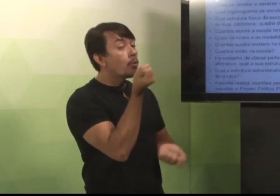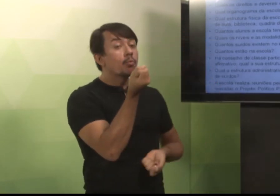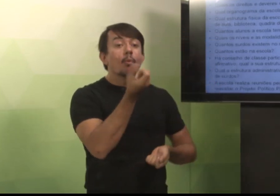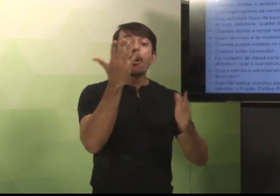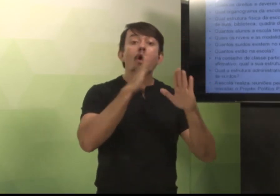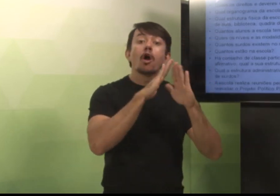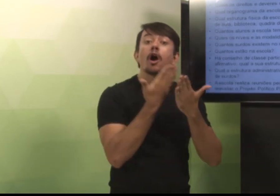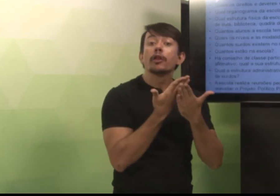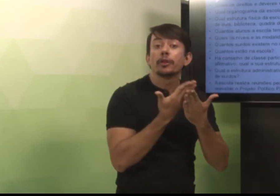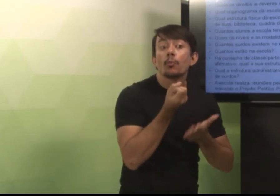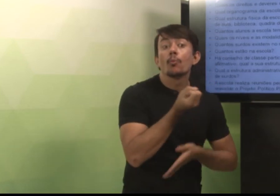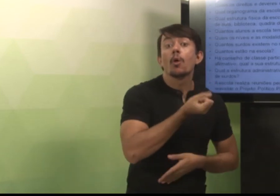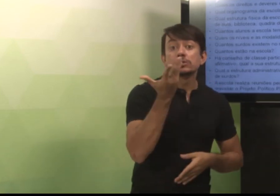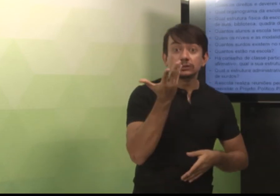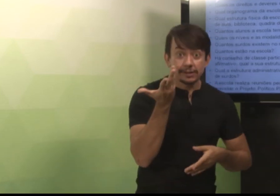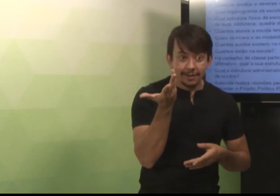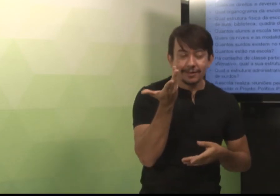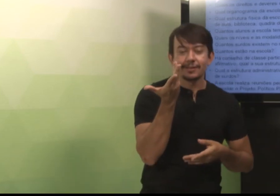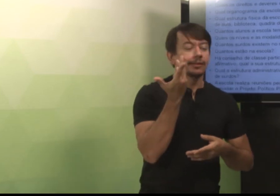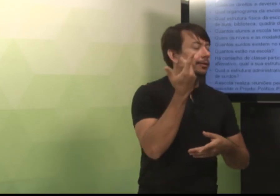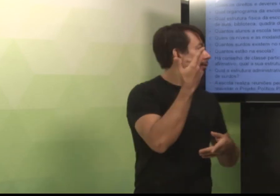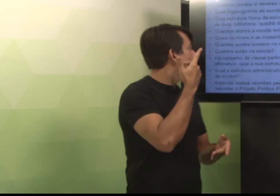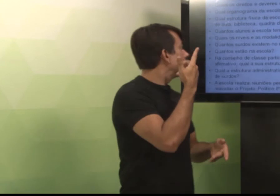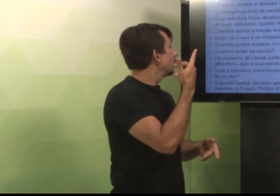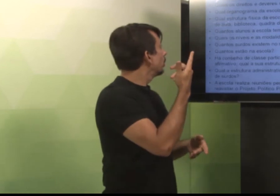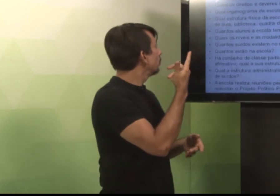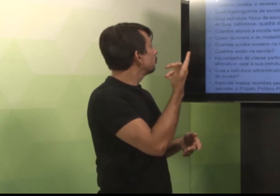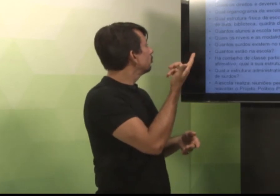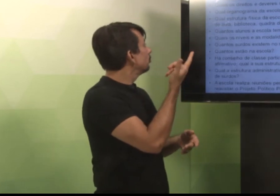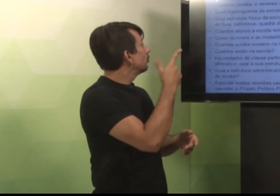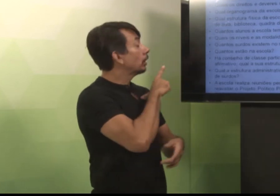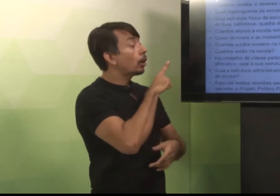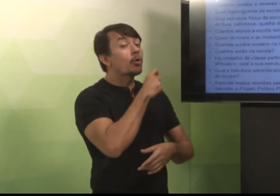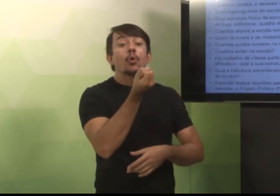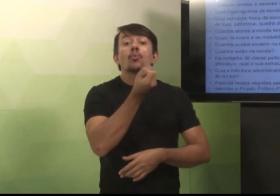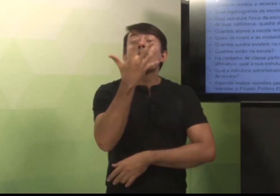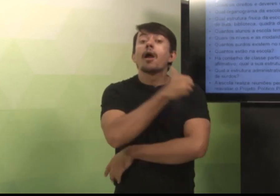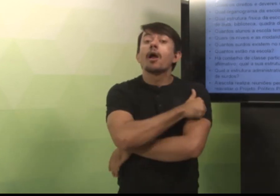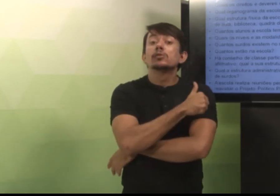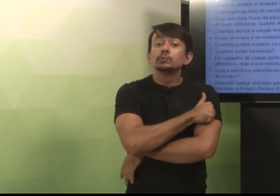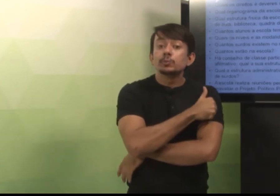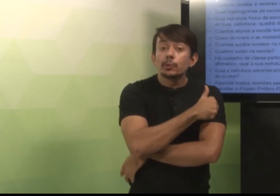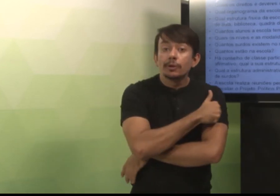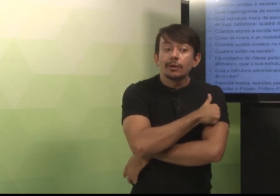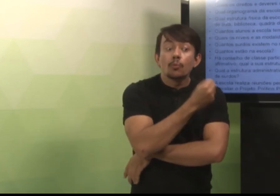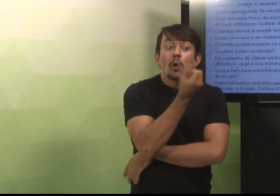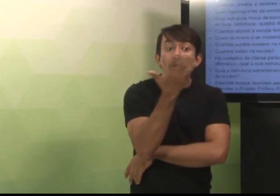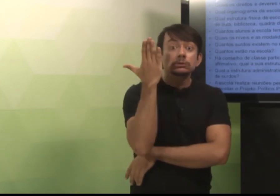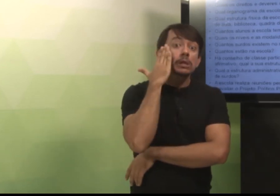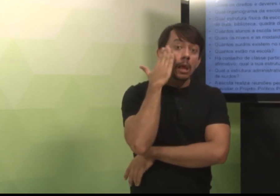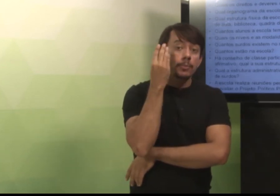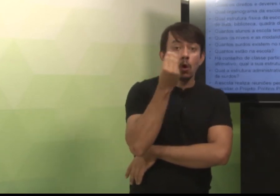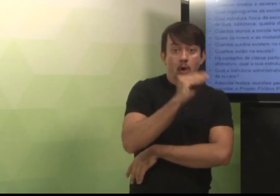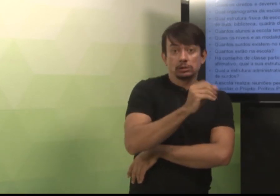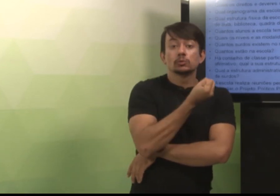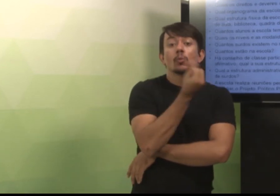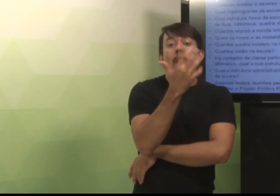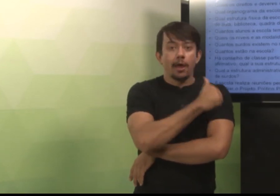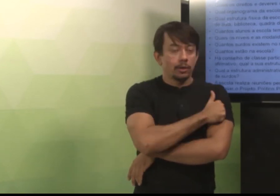perguntas. Vejam, temos algumas perguntas aqui, por exemplo, quantos níveis a